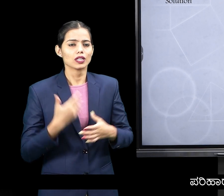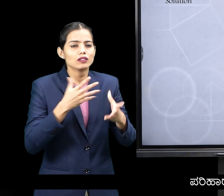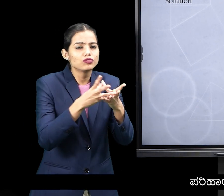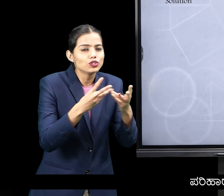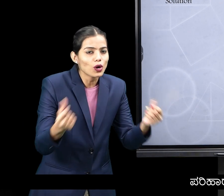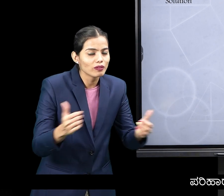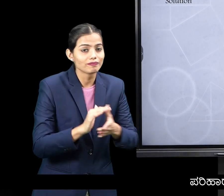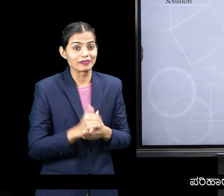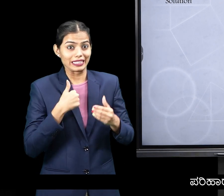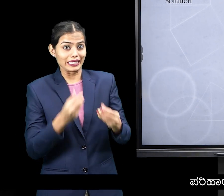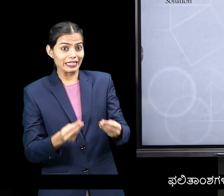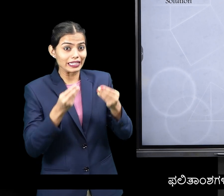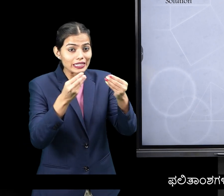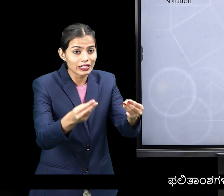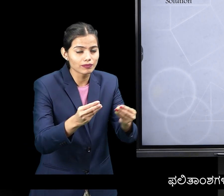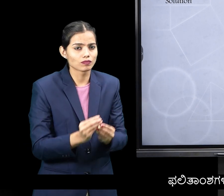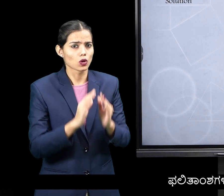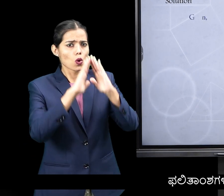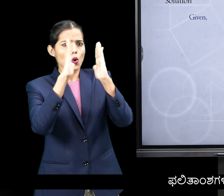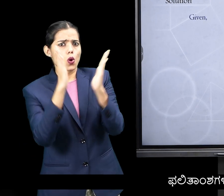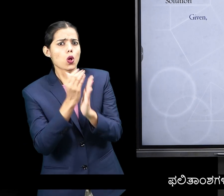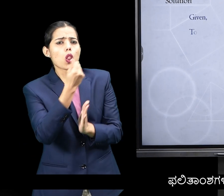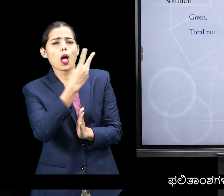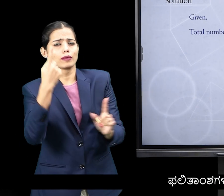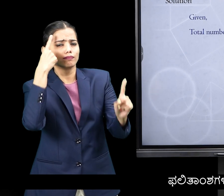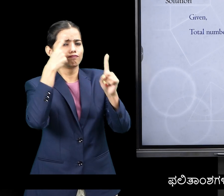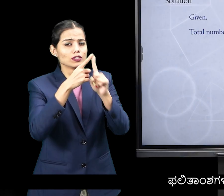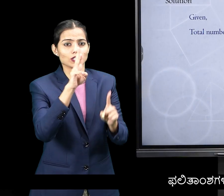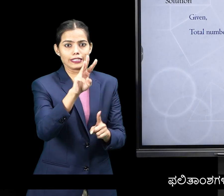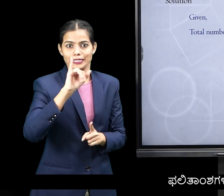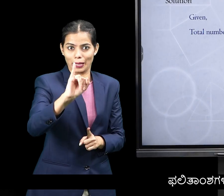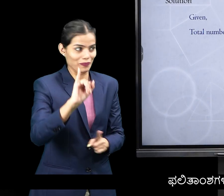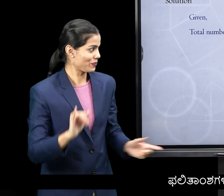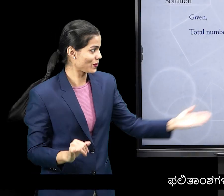ಪರಿಹಾರ ಹೀಗೆ ನೀಡಲಾಗಿದೆ. ಫಲಿತಾಂಶಗಳ ಒಟ್ಟು ಸಂಖ್ಯೆ ಈಸ್ ಈಕ್ವಲ್ ಟು 36.